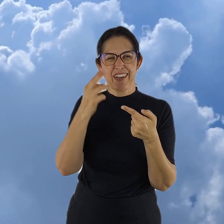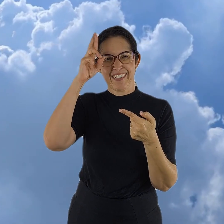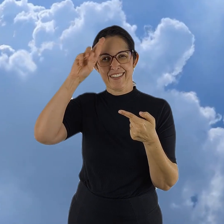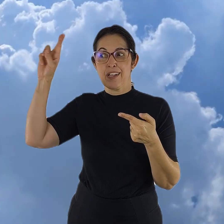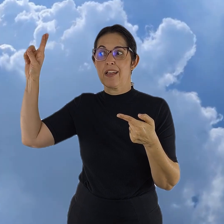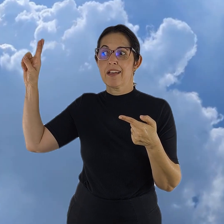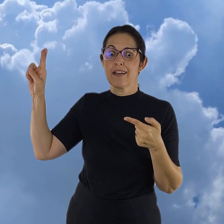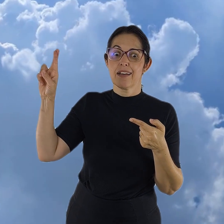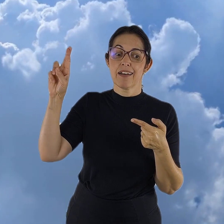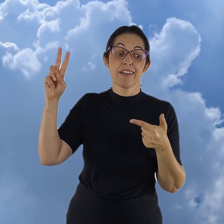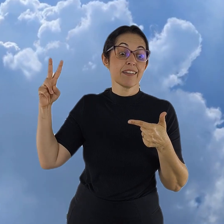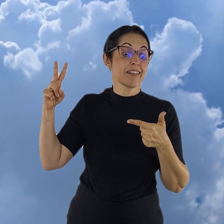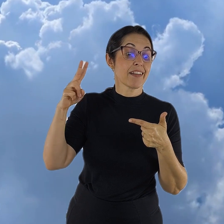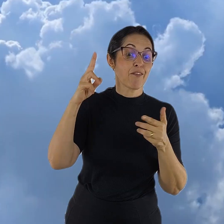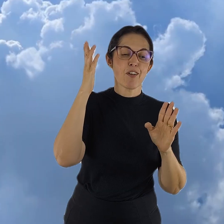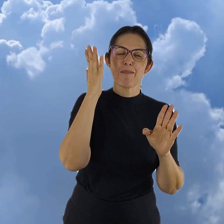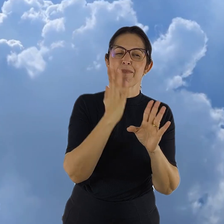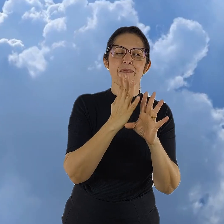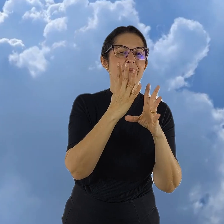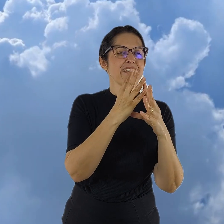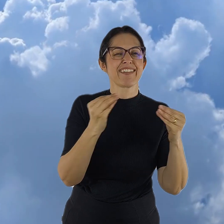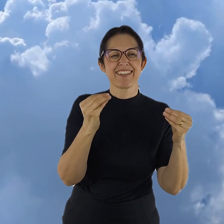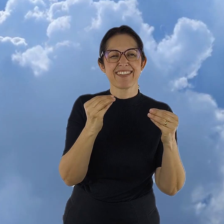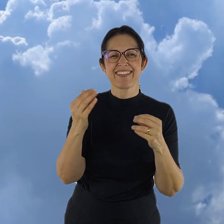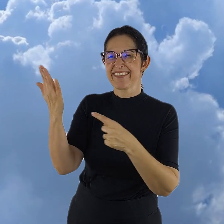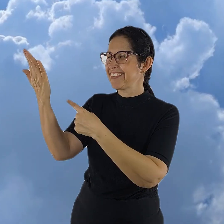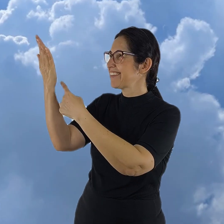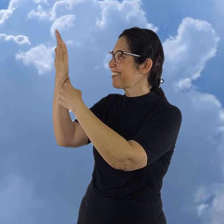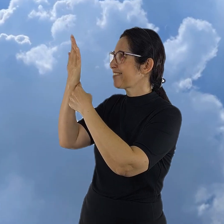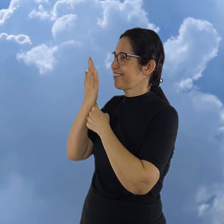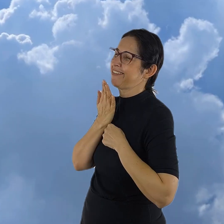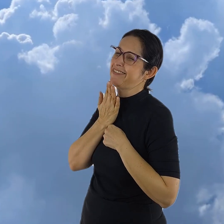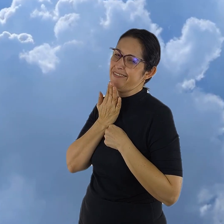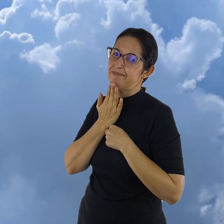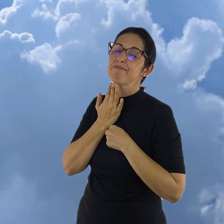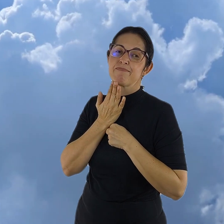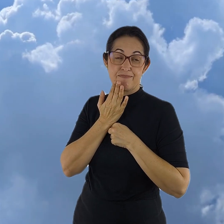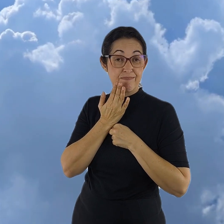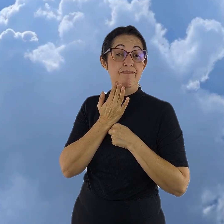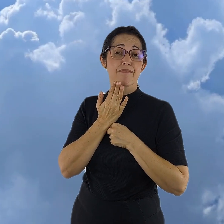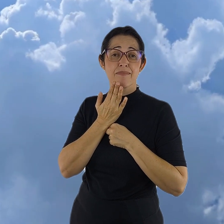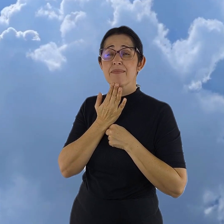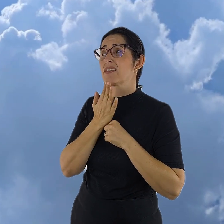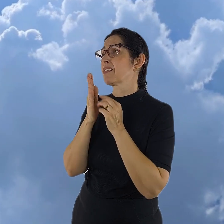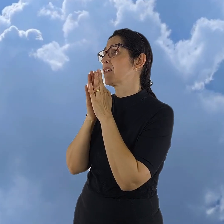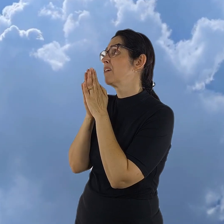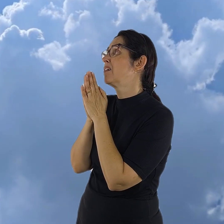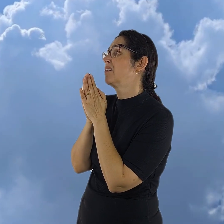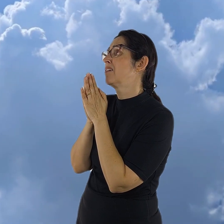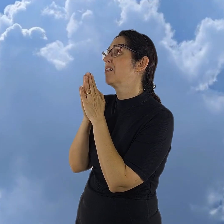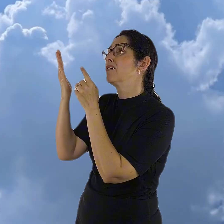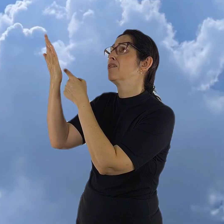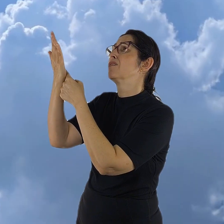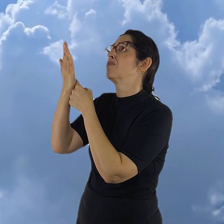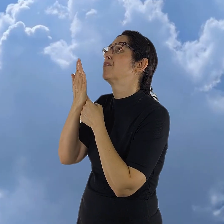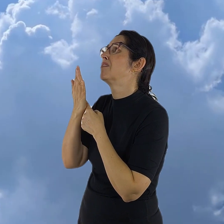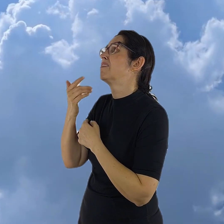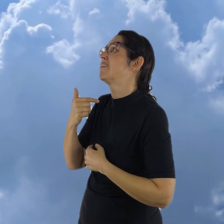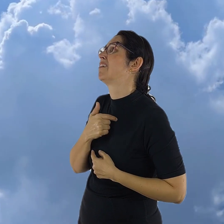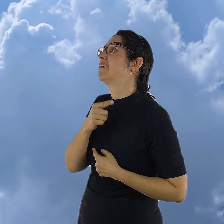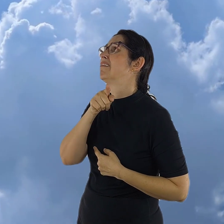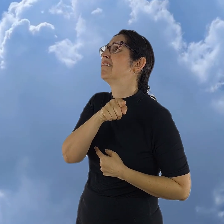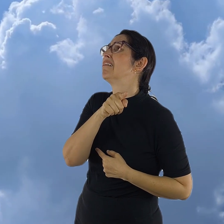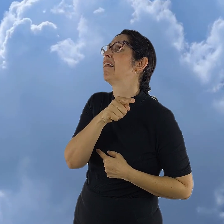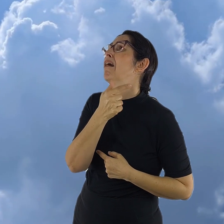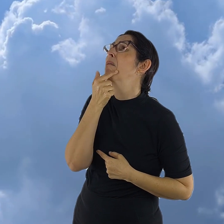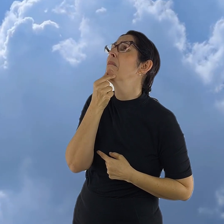é maior do que ele. E é o Senhor que nos ajuda. Senhor, ajuda-me, Senhor. Eu